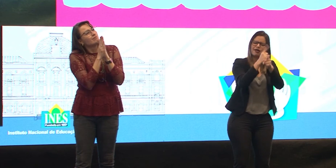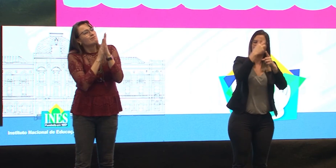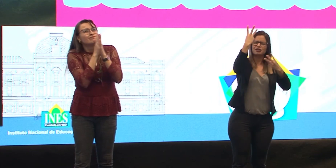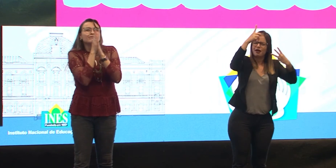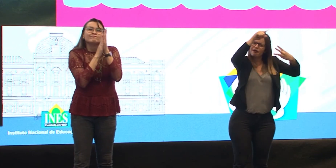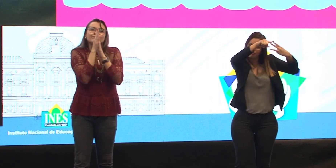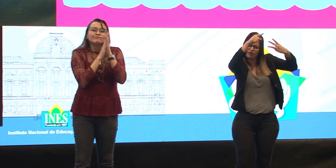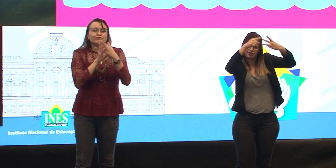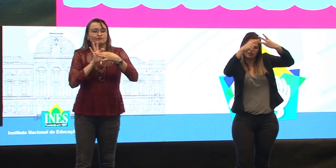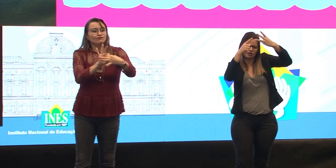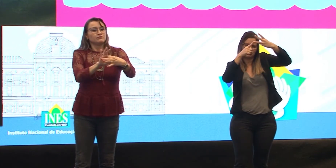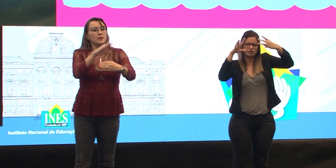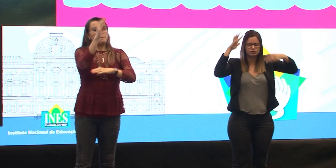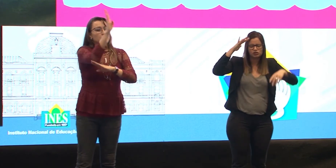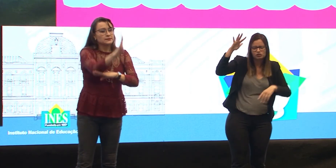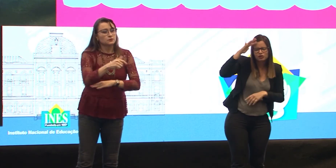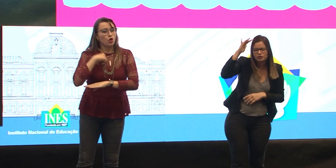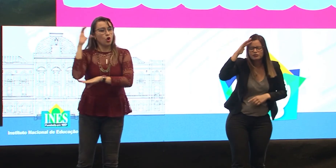Colômbia. Eu sei que